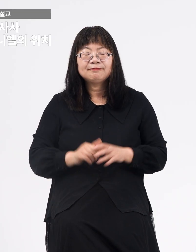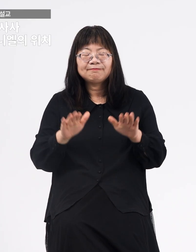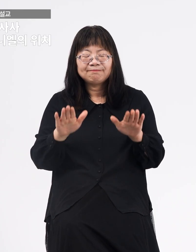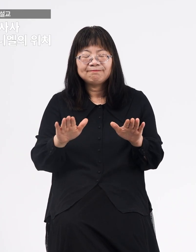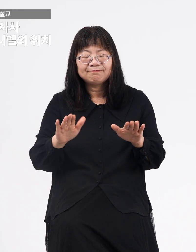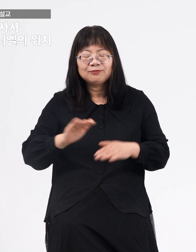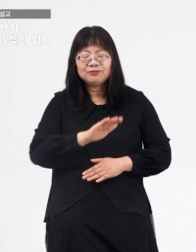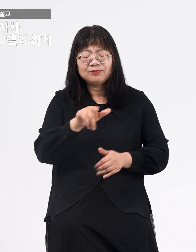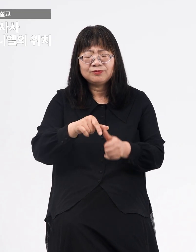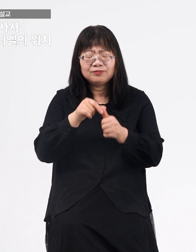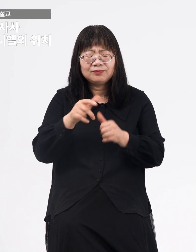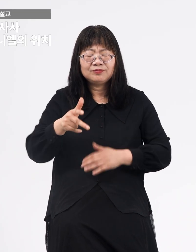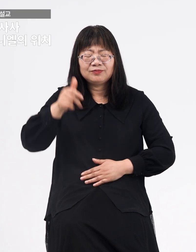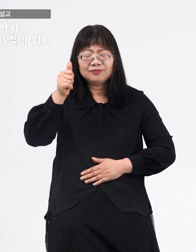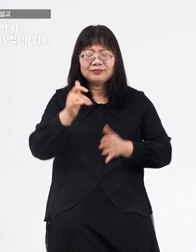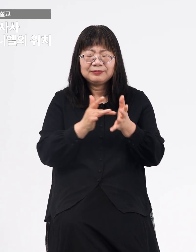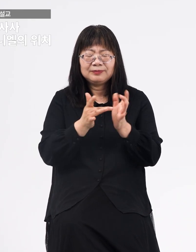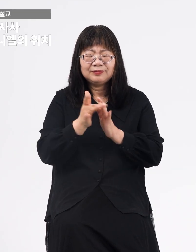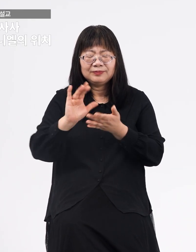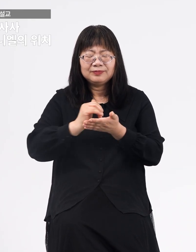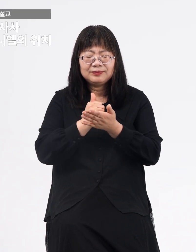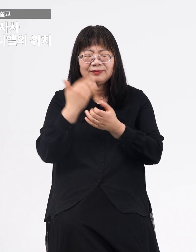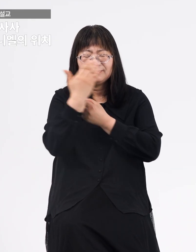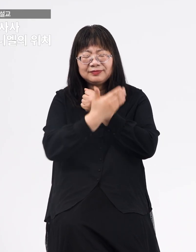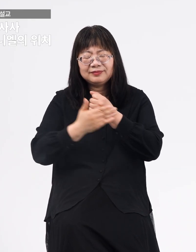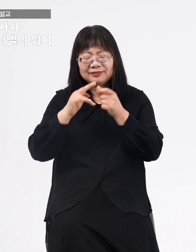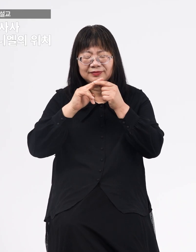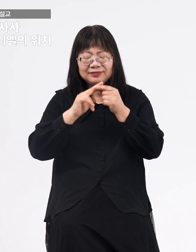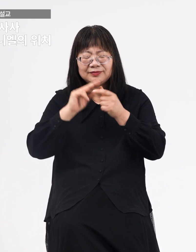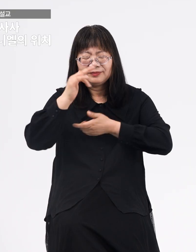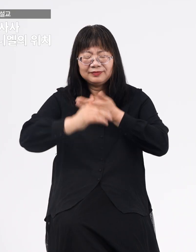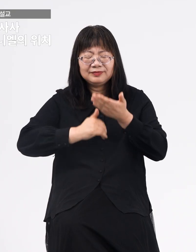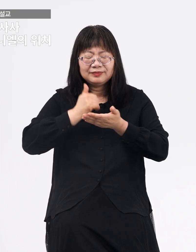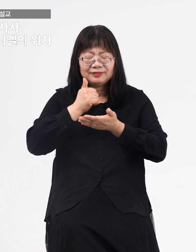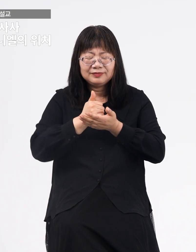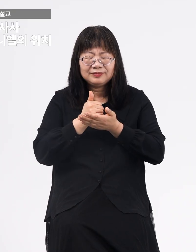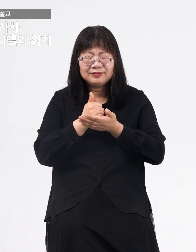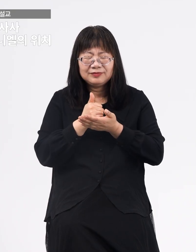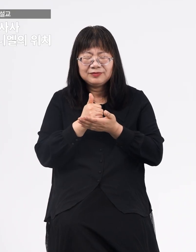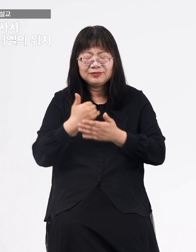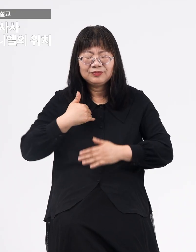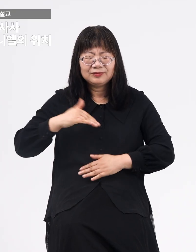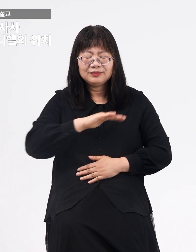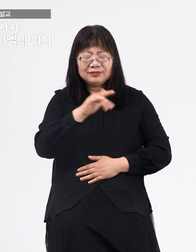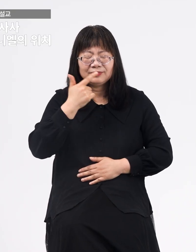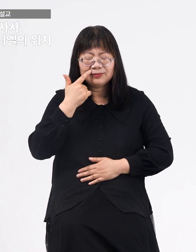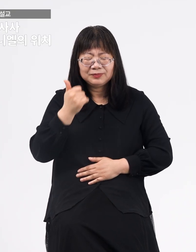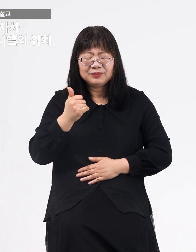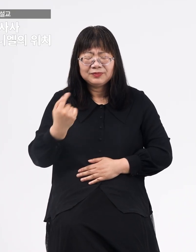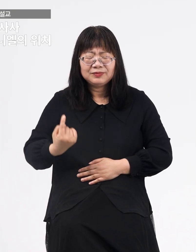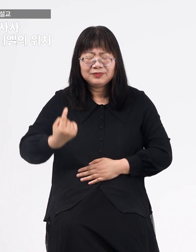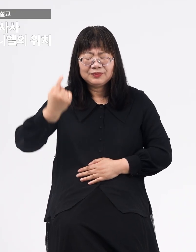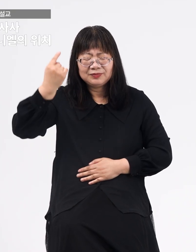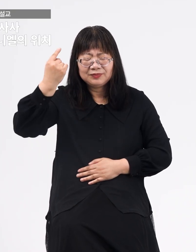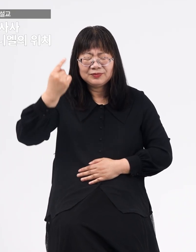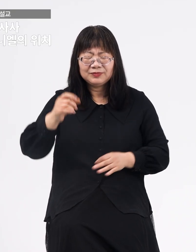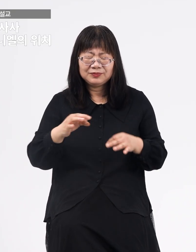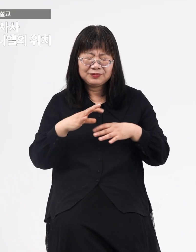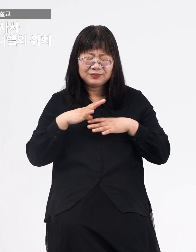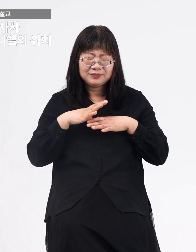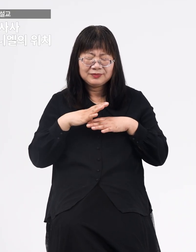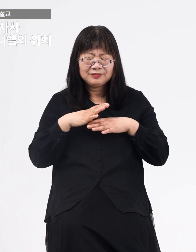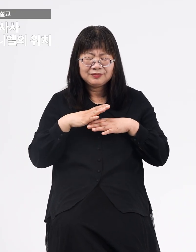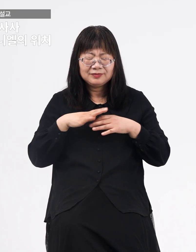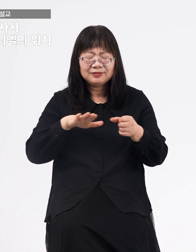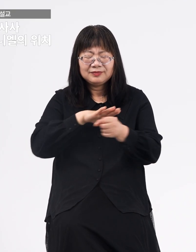지금은 우리 구주 예수 그리스도의 은혜와 하나님 우리 아버지의 높고